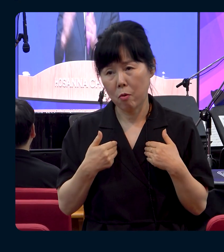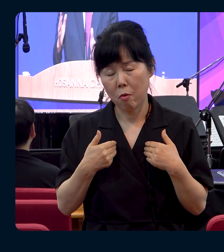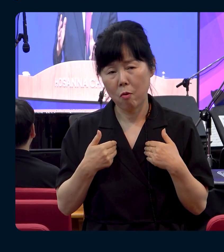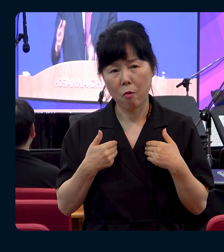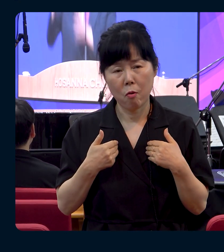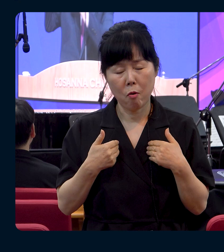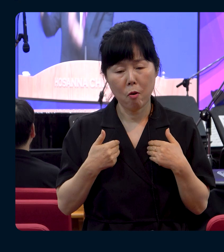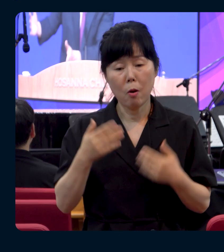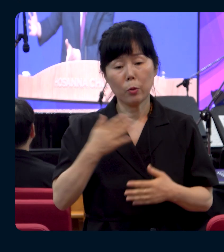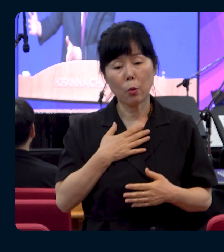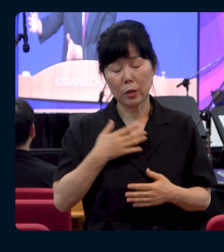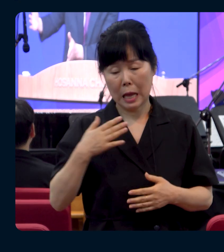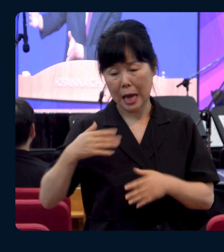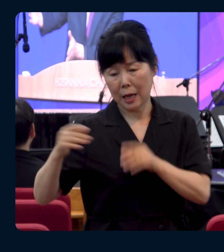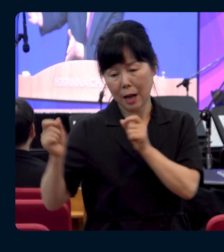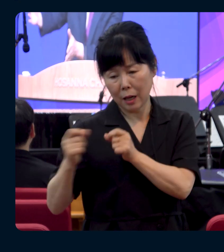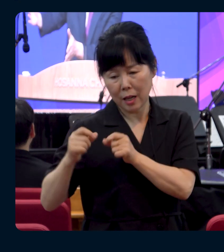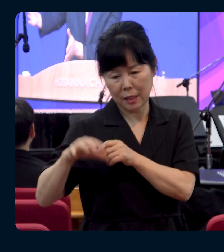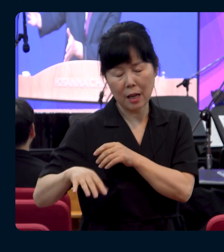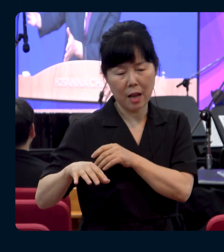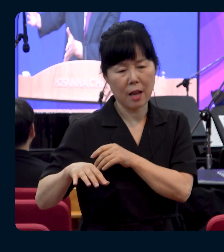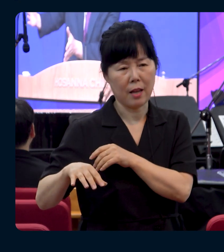사람이 옆에 또 있어야 되는 거예요.